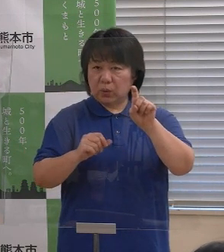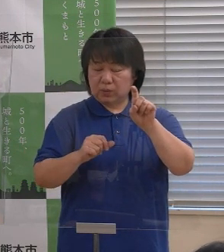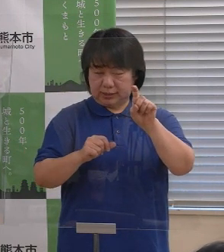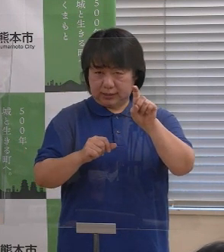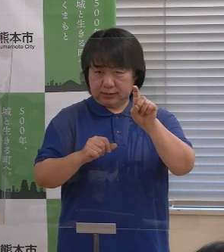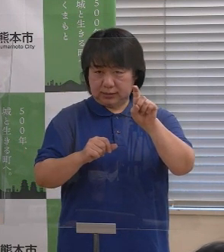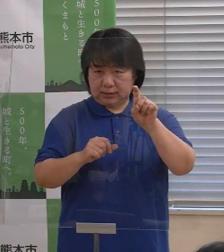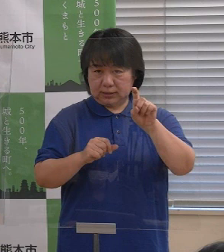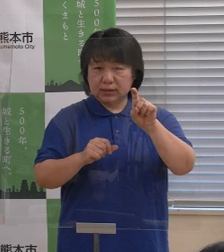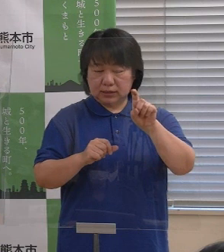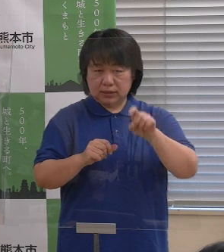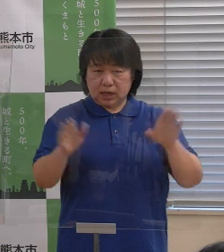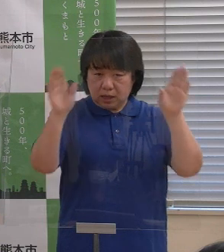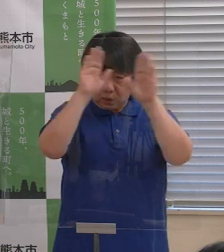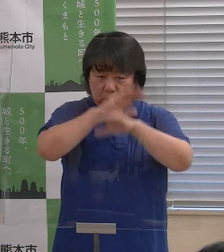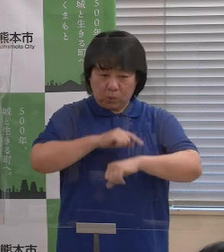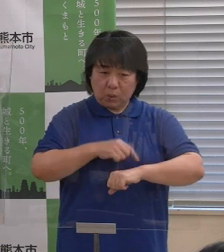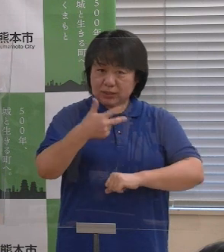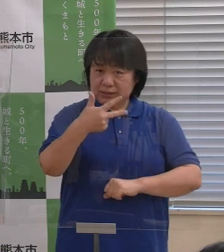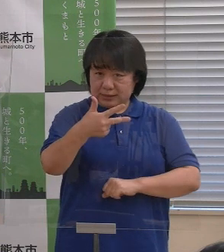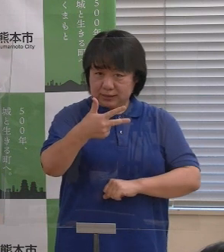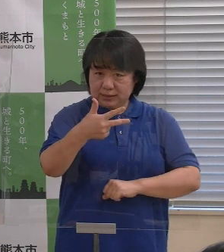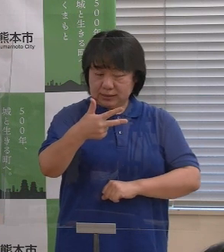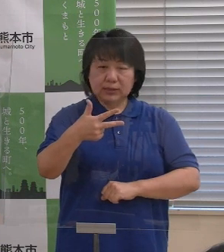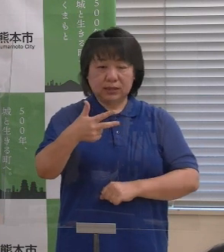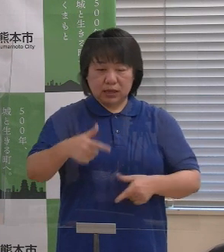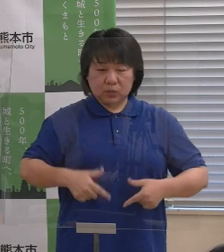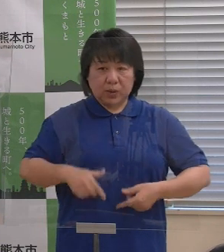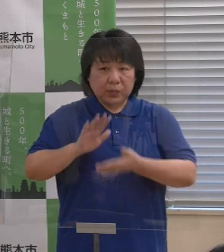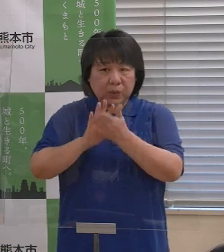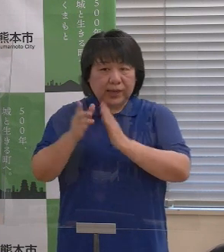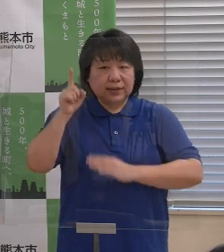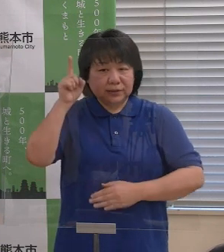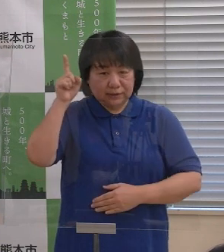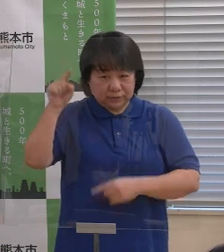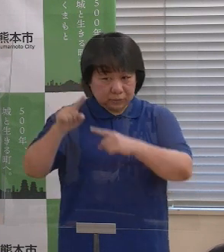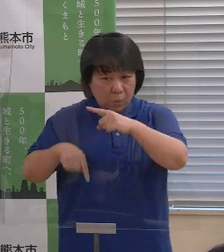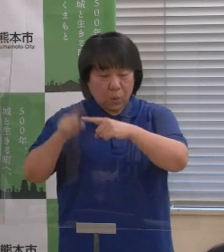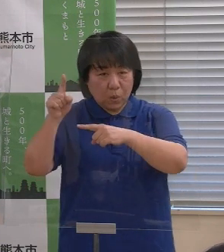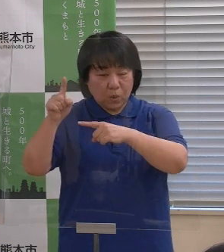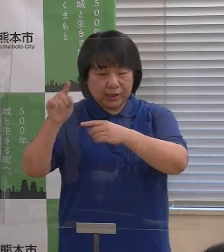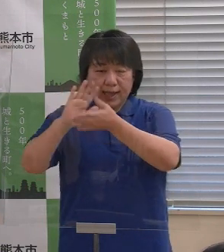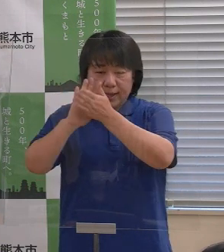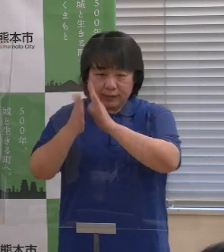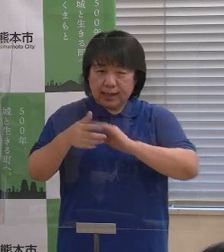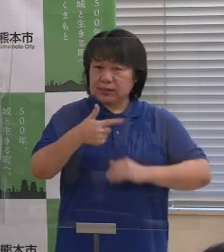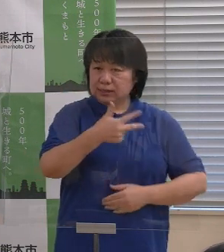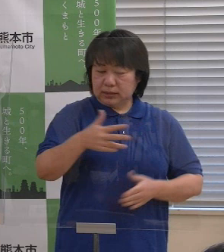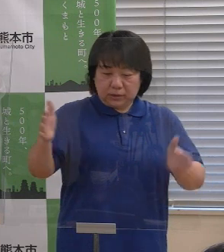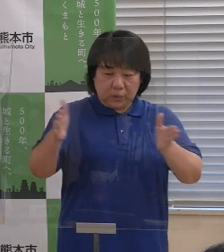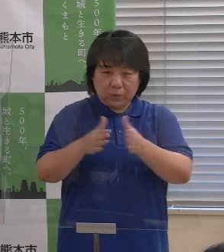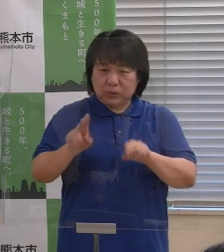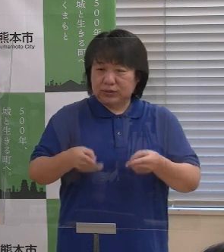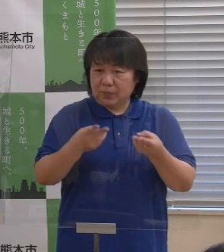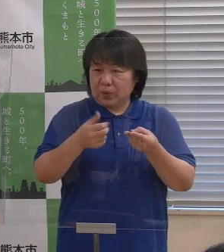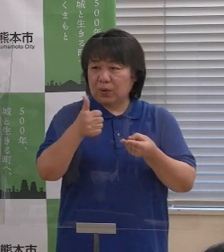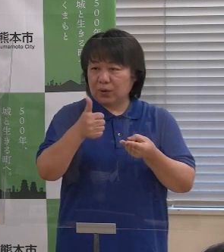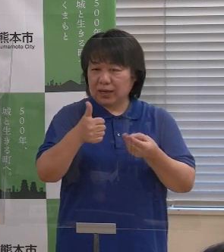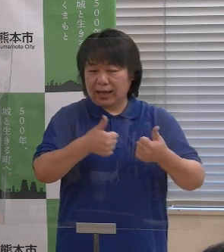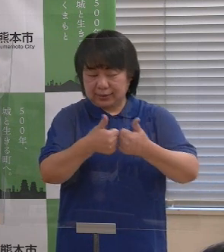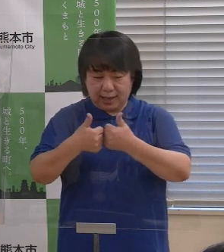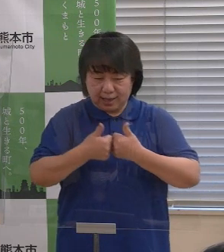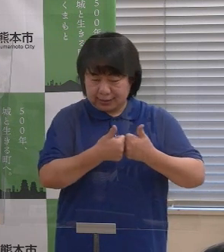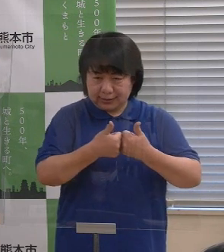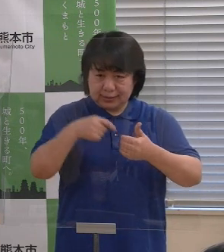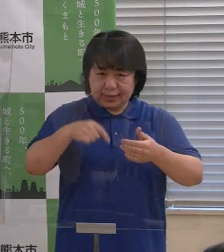日午後7時より熊本県庁におきまして、県市合同専門家会議を開催し検討を